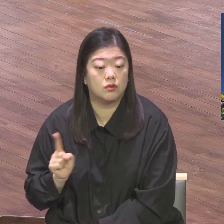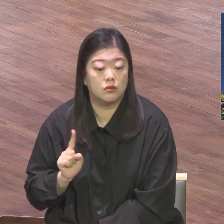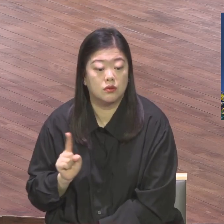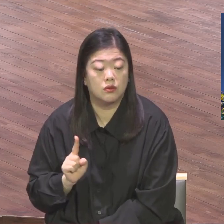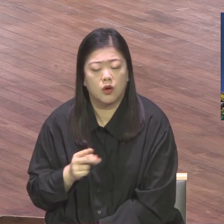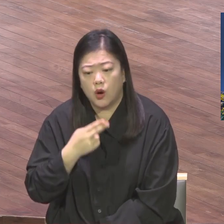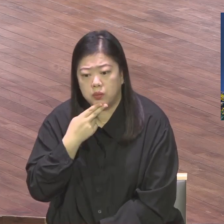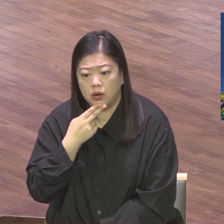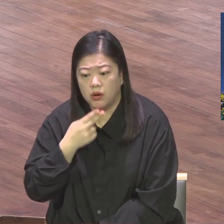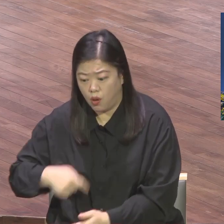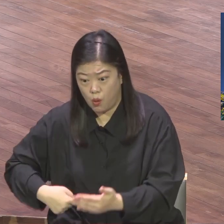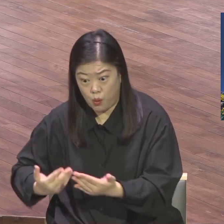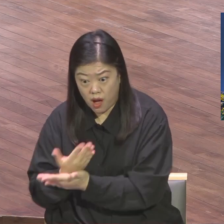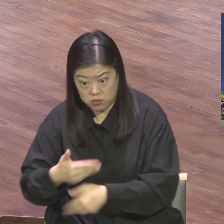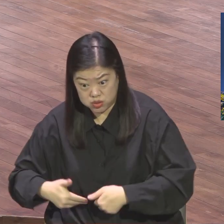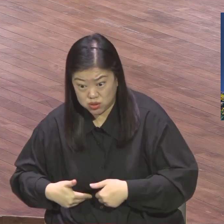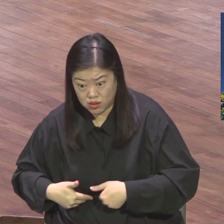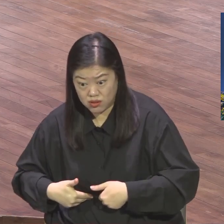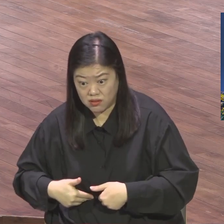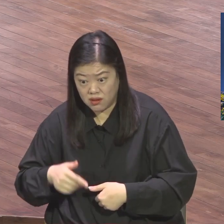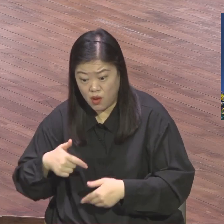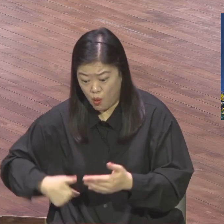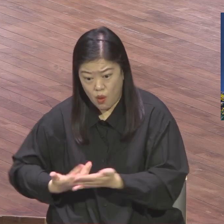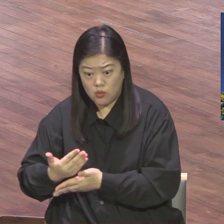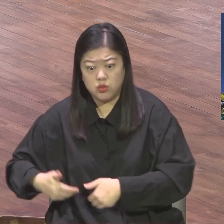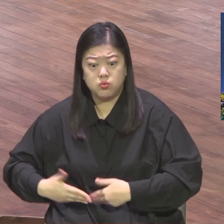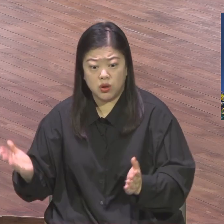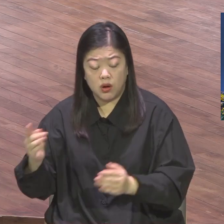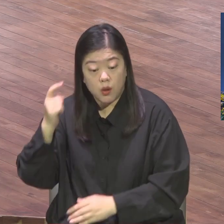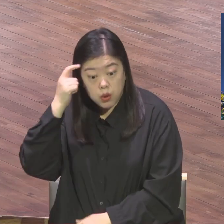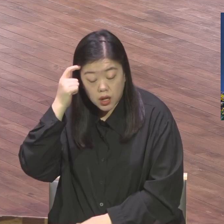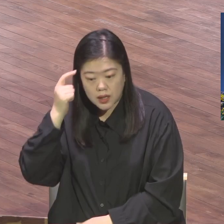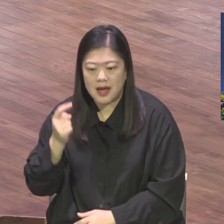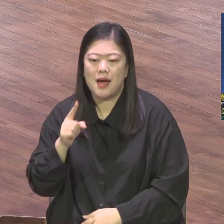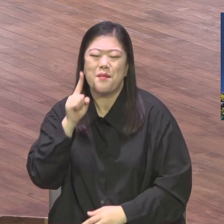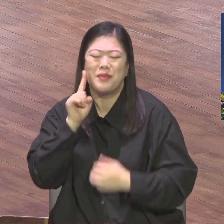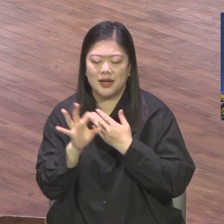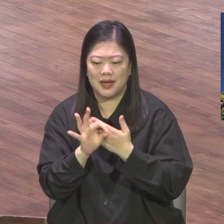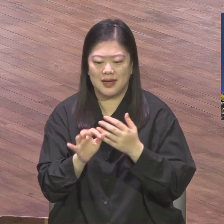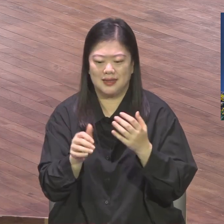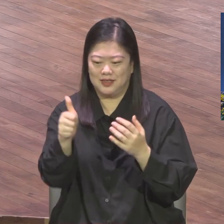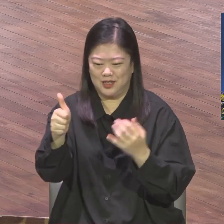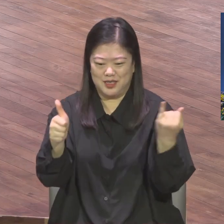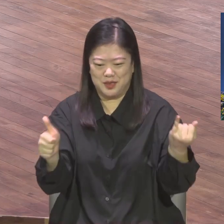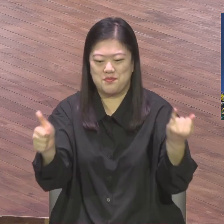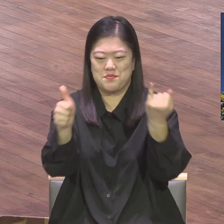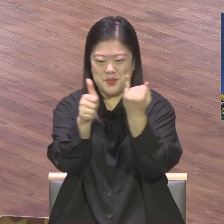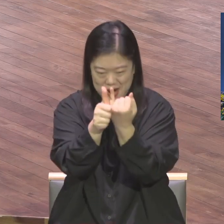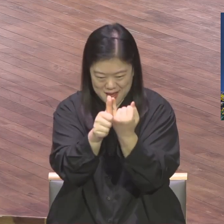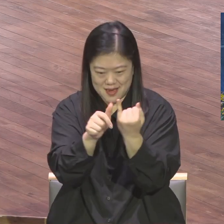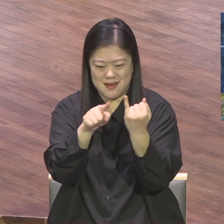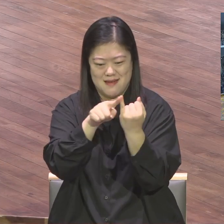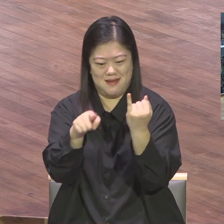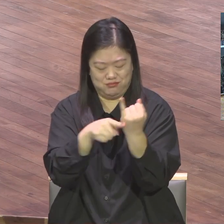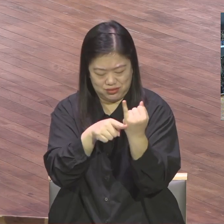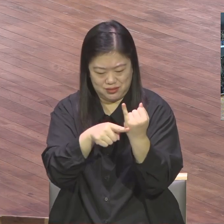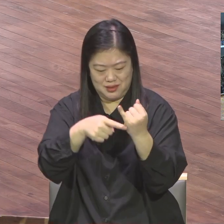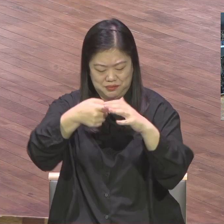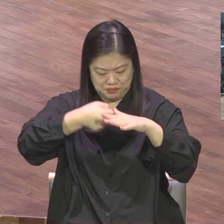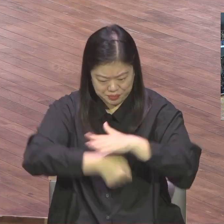동정녀 여자의 후손으로 오셨기 때문에, 히브리 4장 15절에 보면 이 사실을 밝히고 있습니다. 우리에게